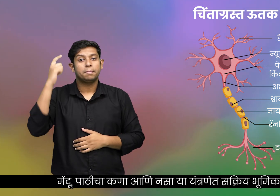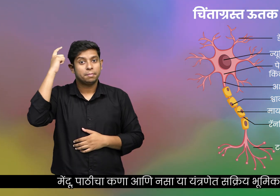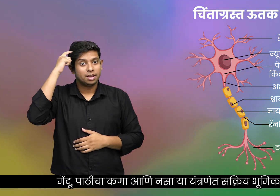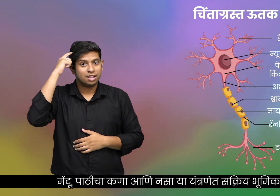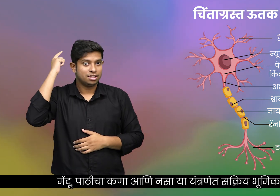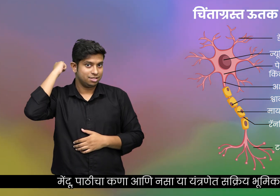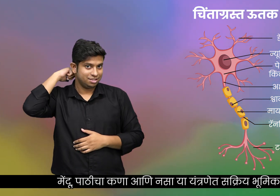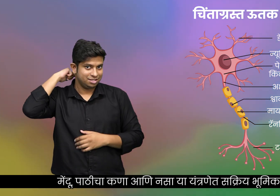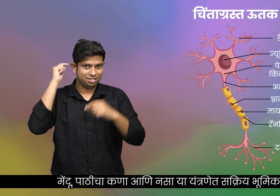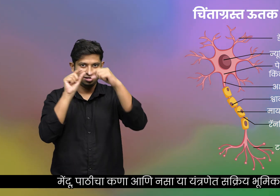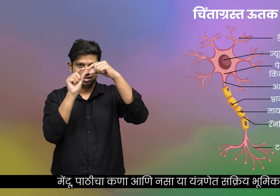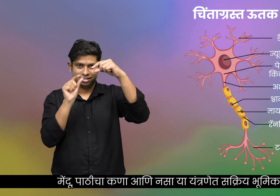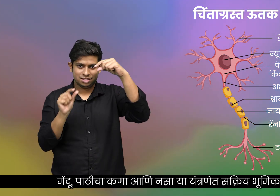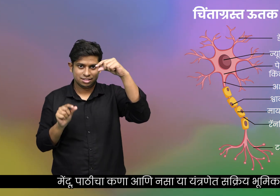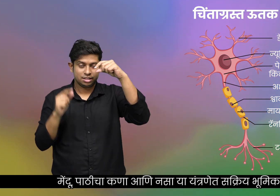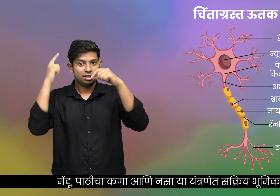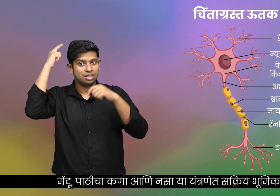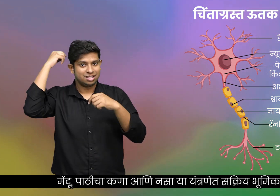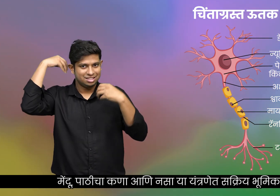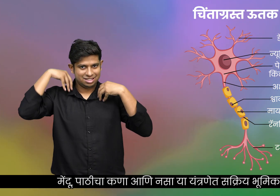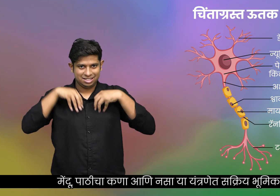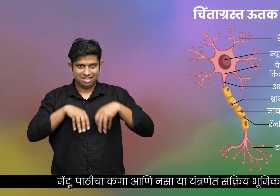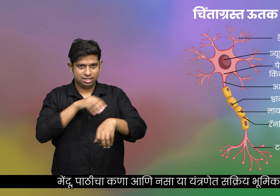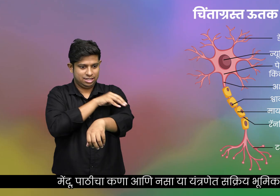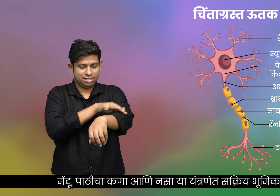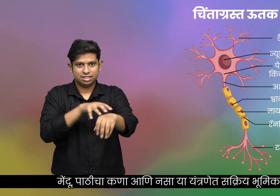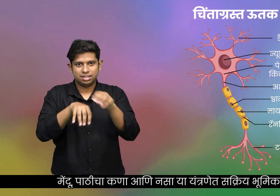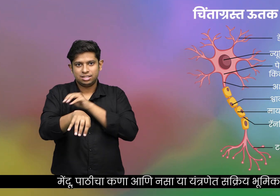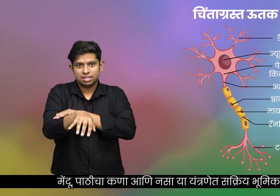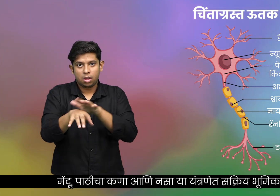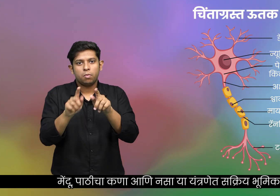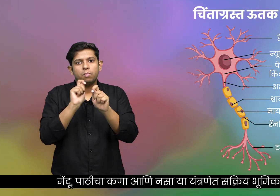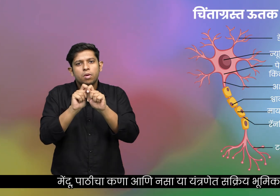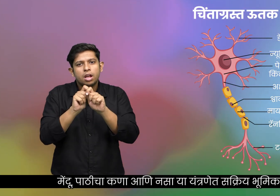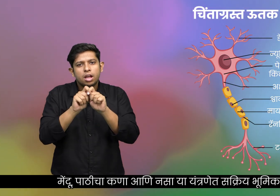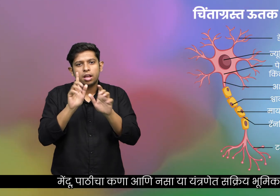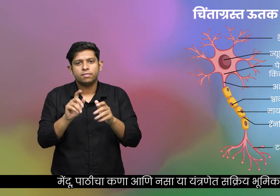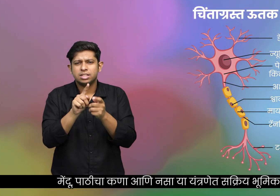मेंदू, पाठीचा कणा आणि नसा या यंत्रणेत सक्रिय भूमिका बजावतात.